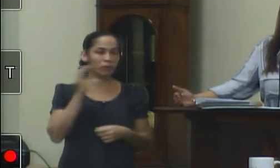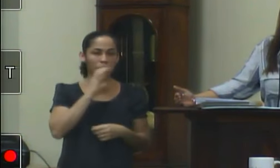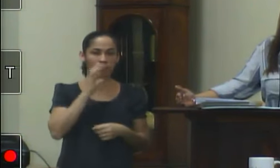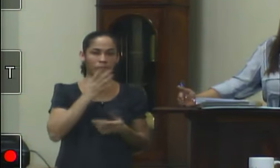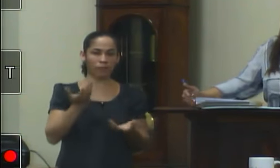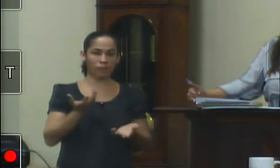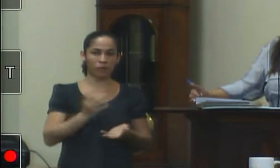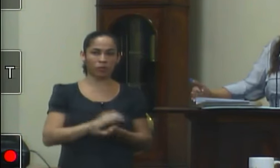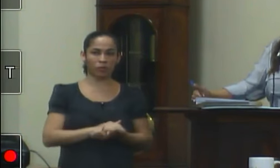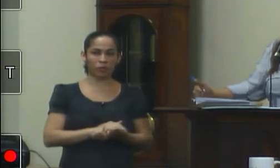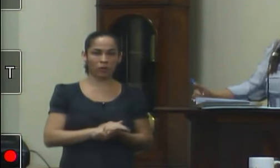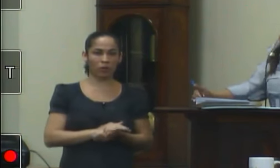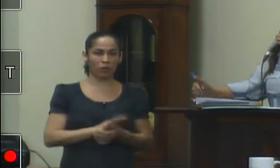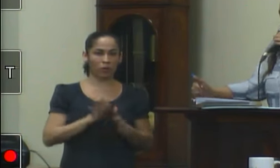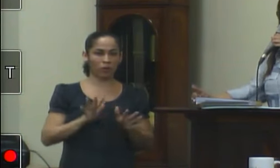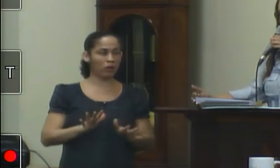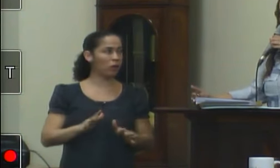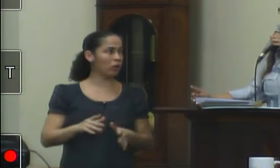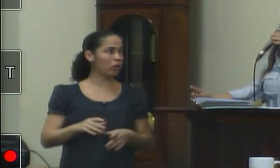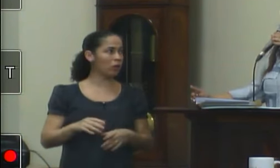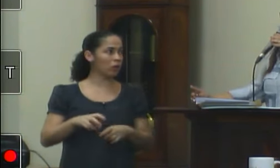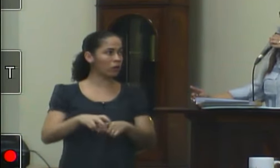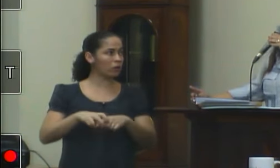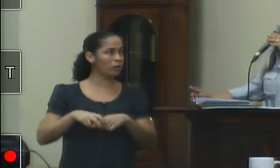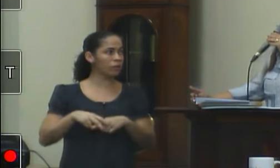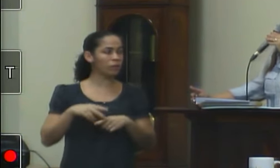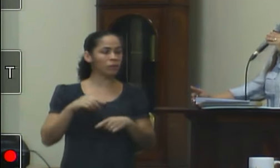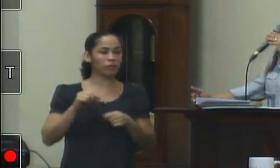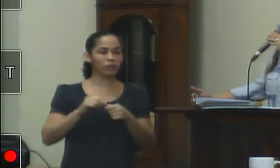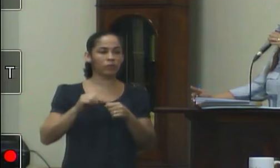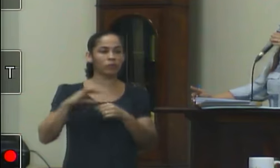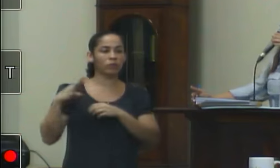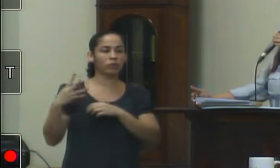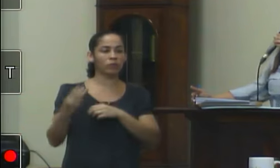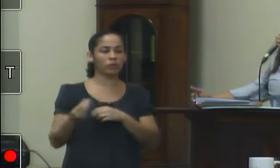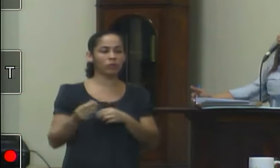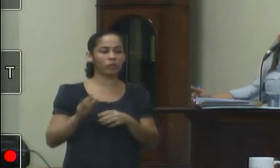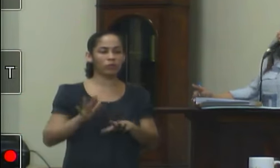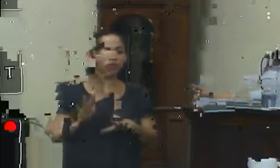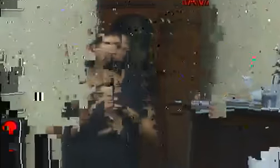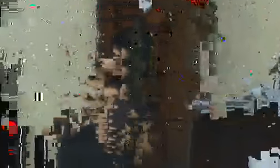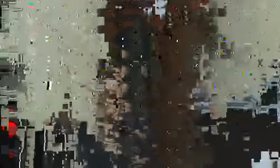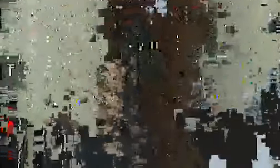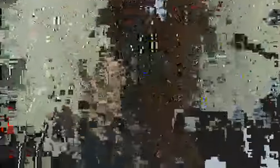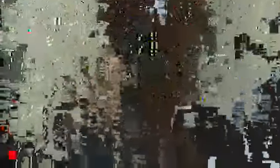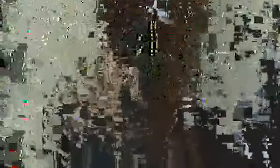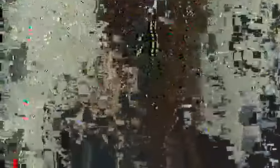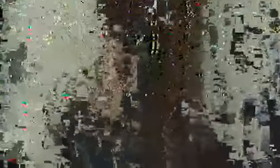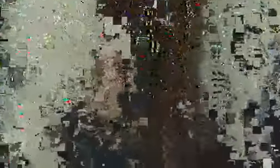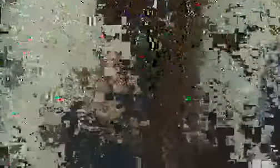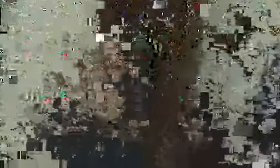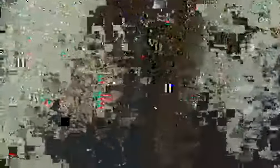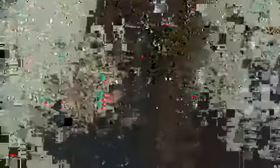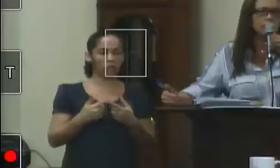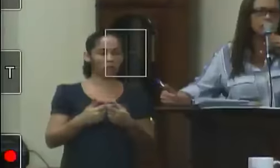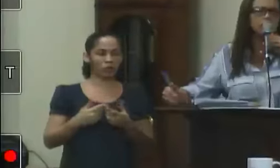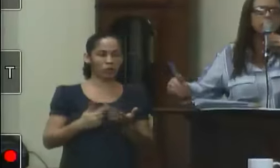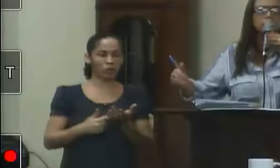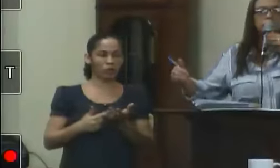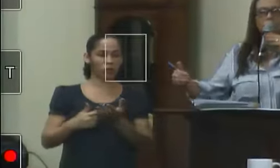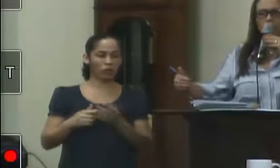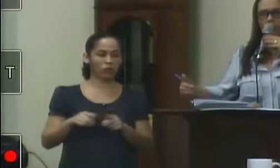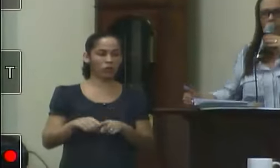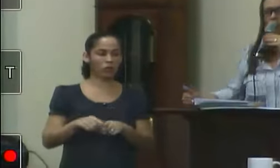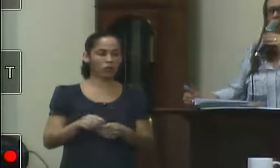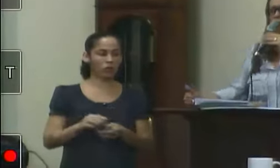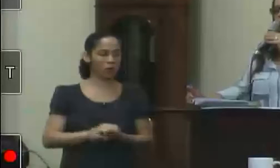imediata. Porém, nós estamos fazendo de tudo e eu tenho certeza que já melhorou, sim, a nossa marcação, tanto de consulta, quanto de exames, quanto